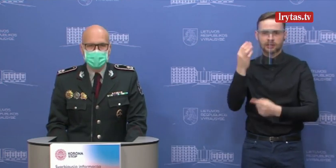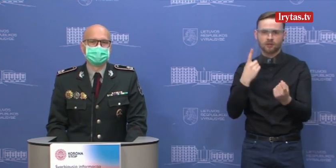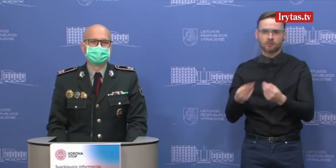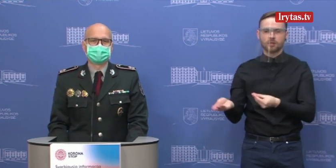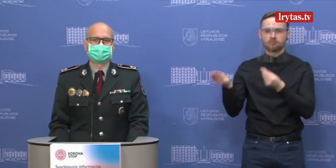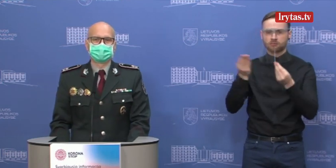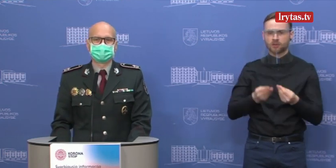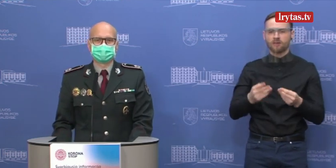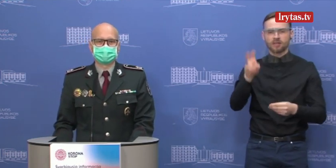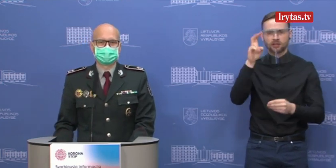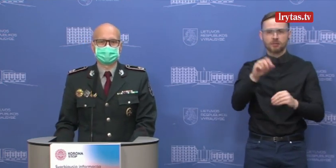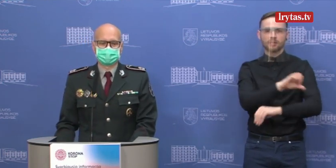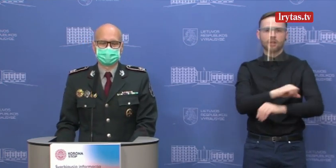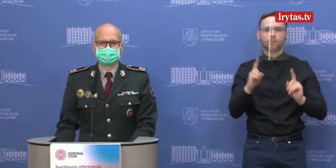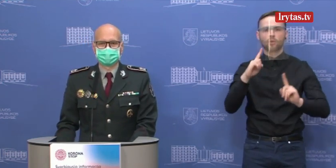apsaugos tarnybai.